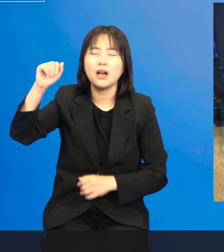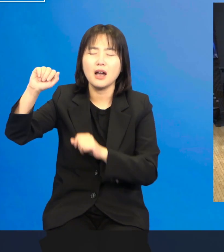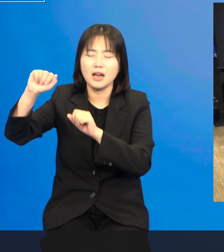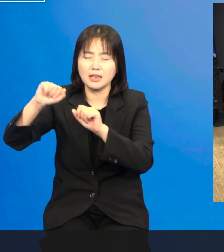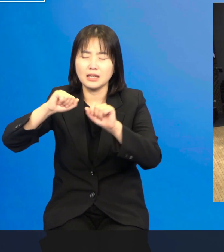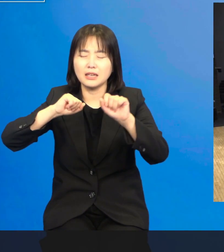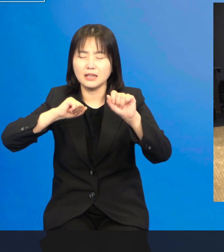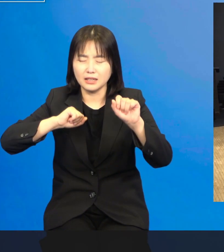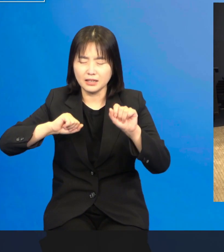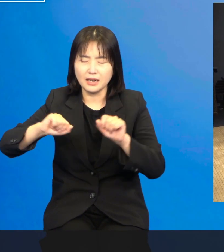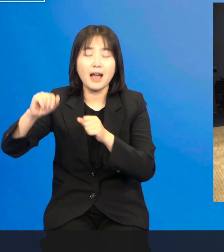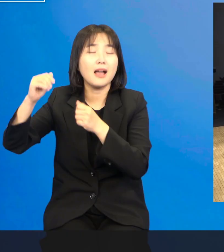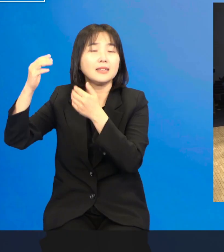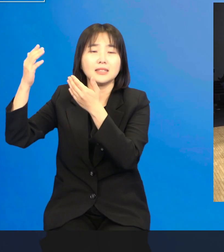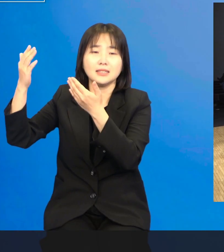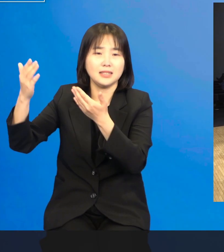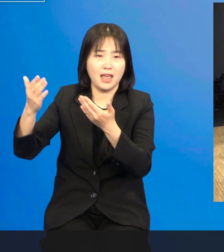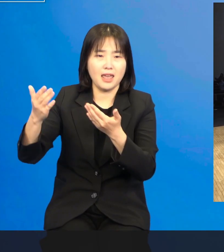주가